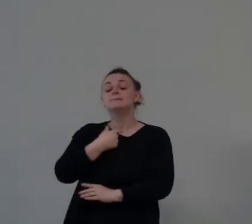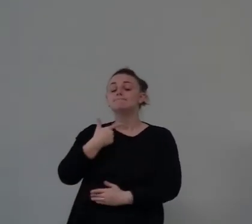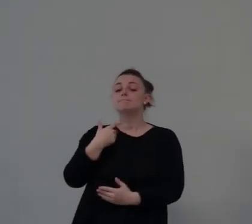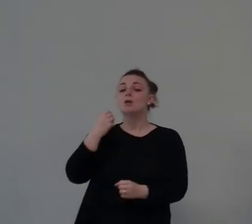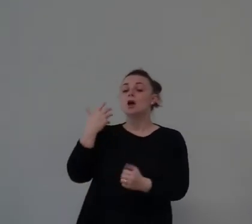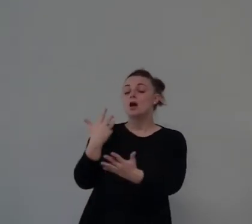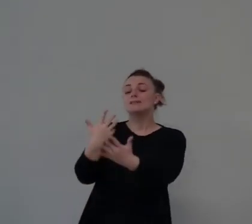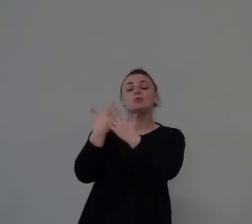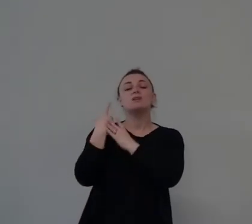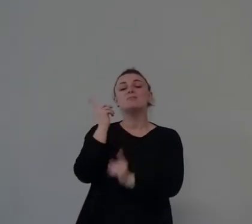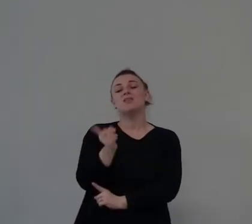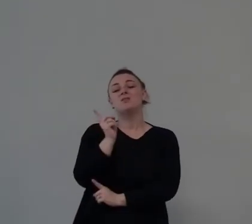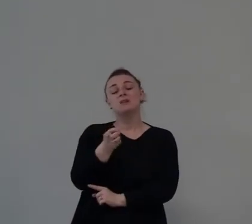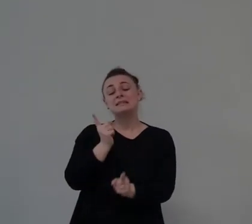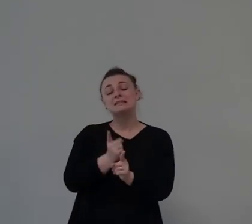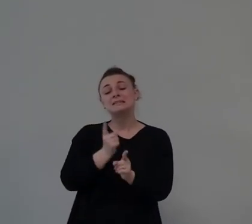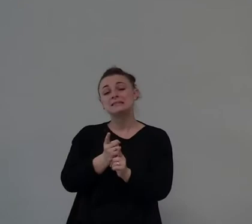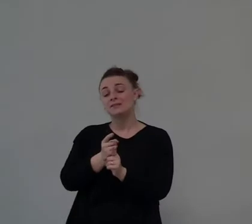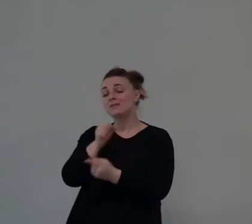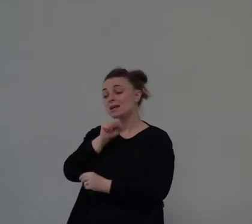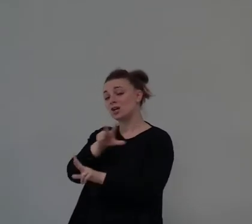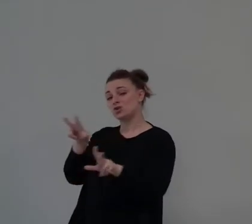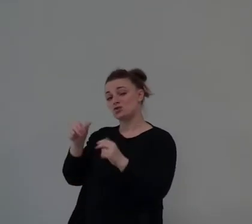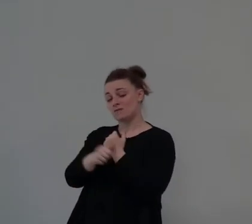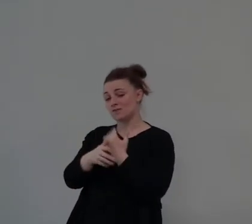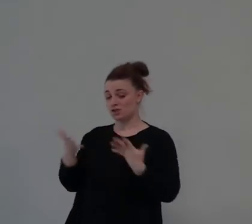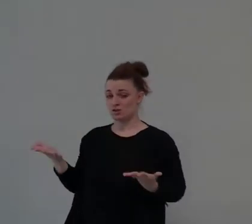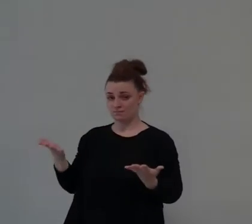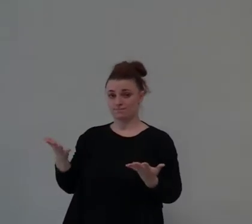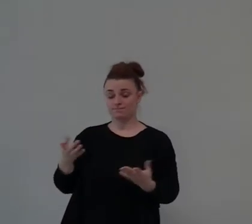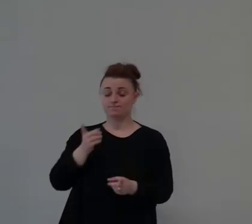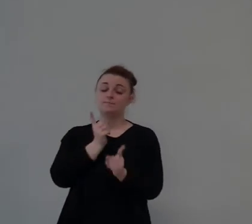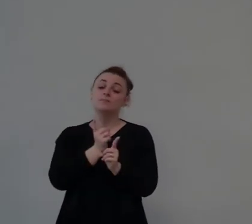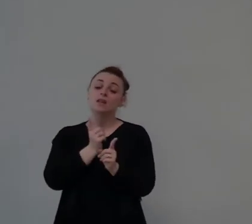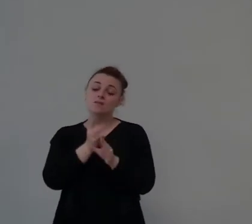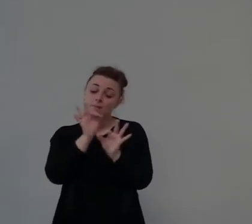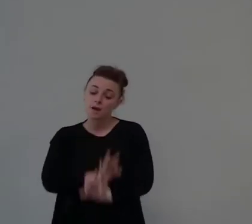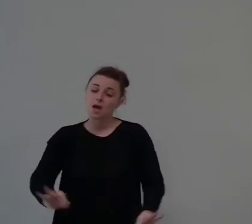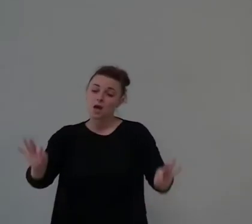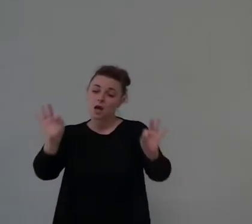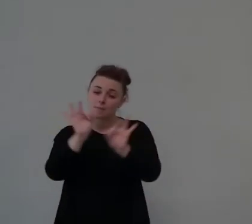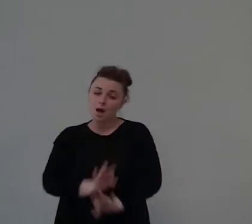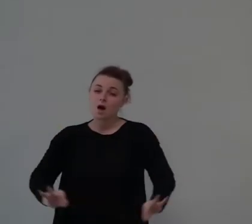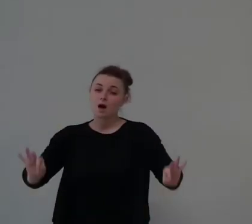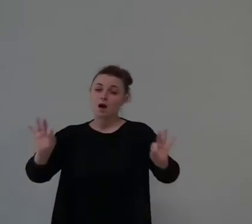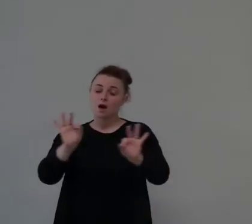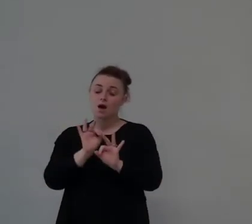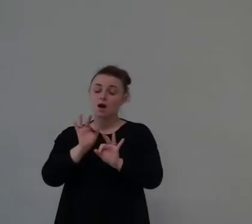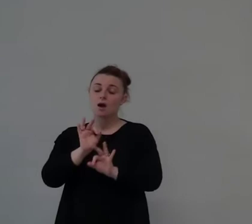Cristo attraverso Cristo. Allora preparati ad annunciare il Vangelo.